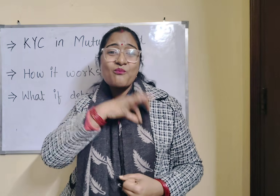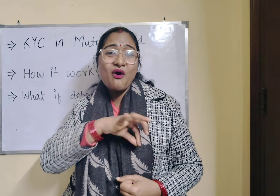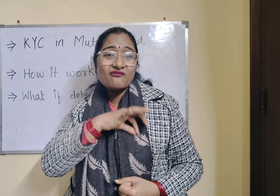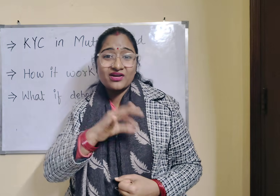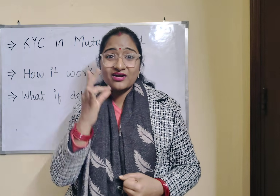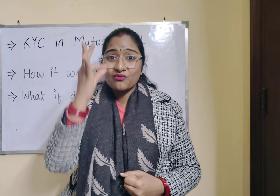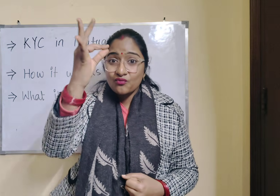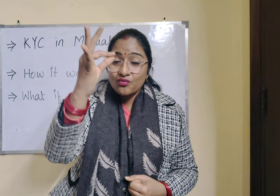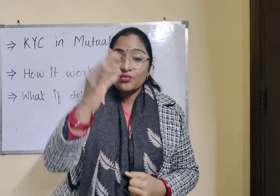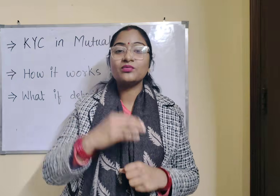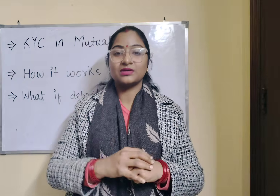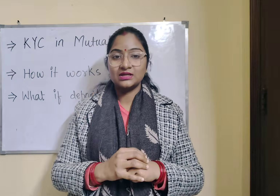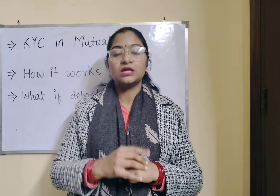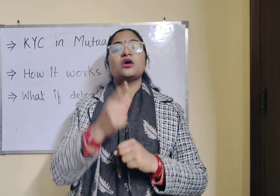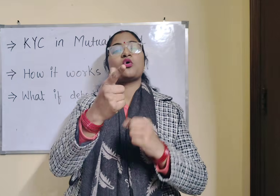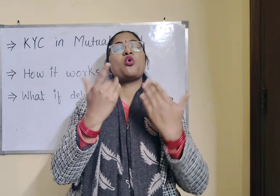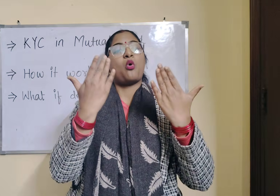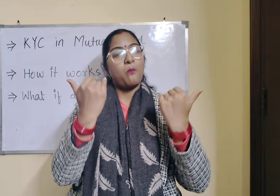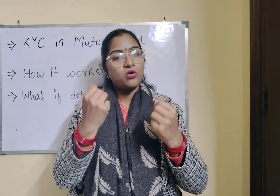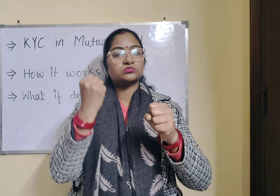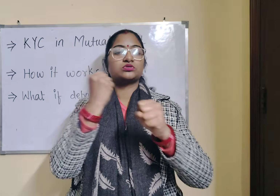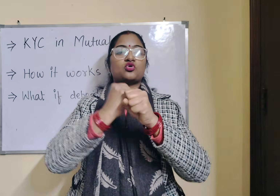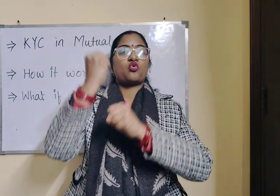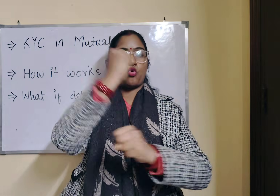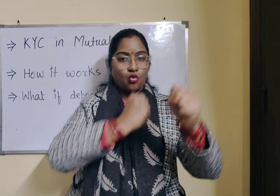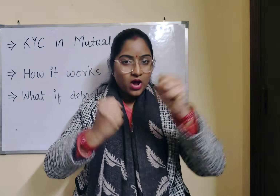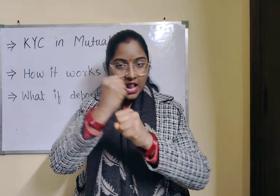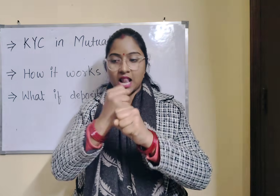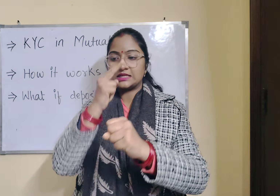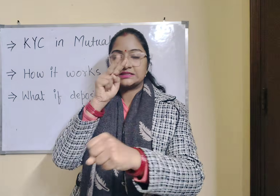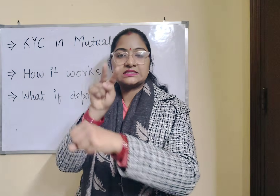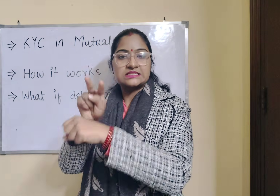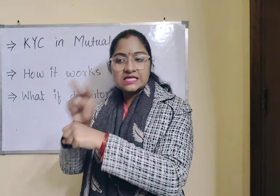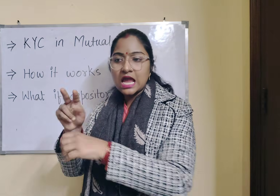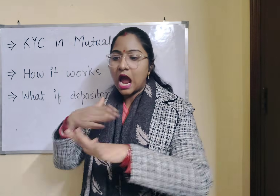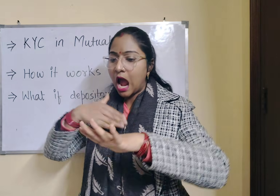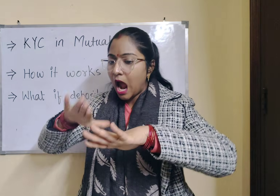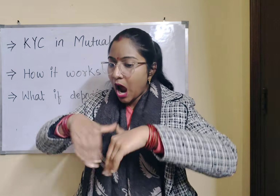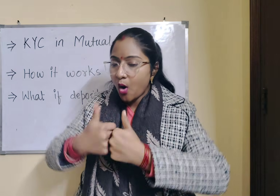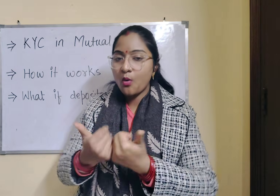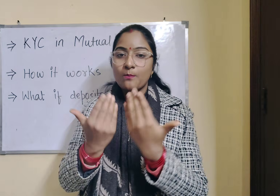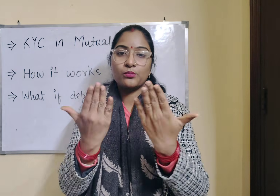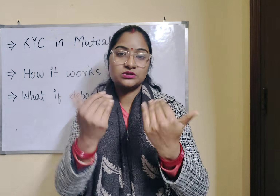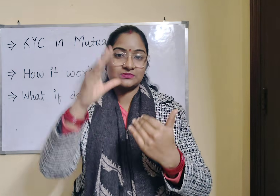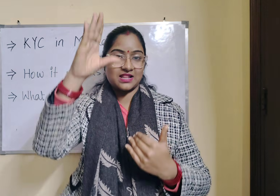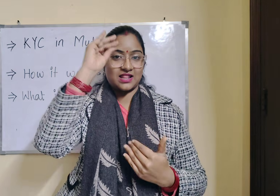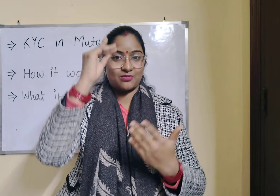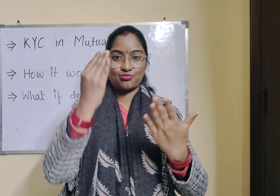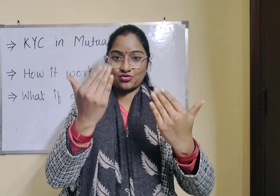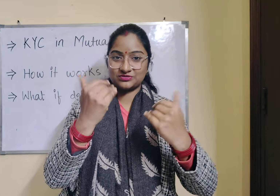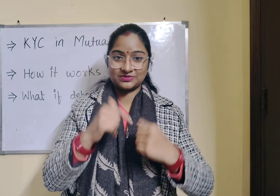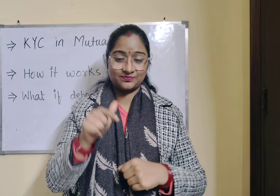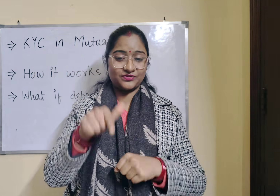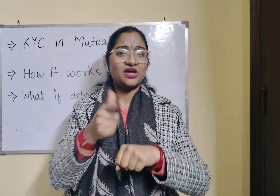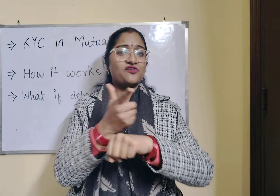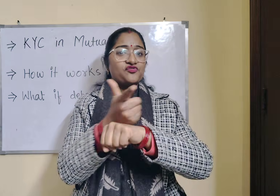हैं, कैसे फ़ायदा ले सकते हैं, तो प्लीज़ आप गूगल पे जाके या वेबसाइट पे जाकर के इसके बारे में ज़रूर एक